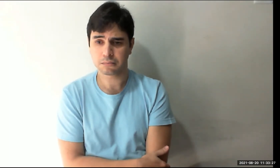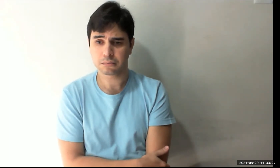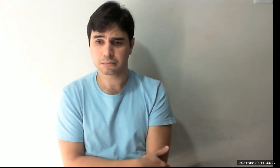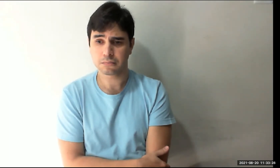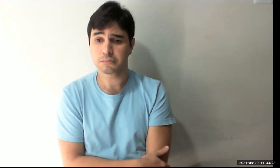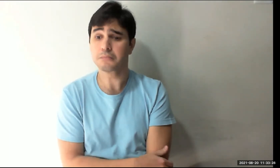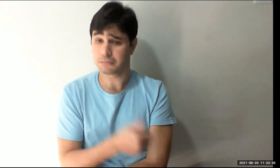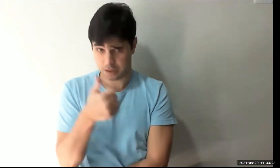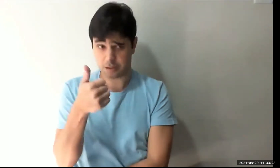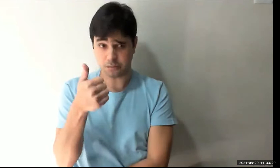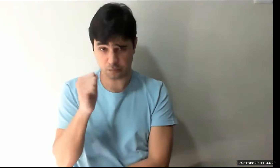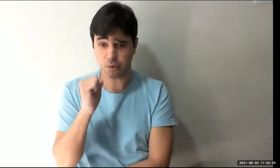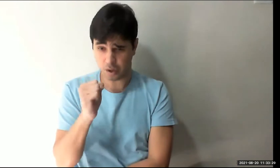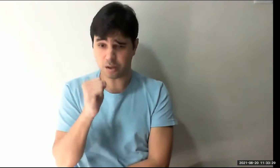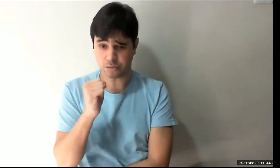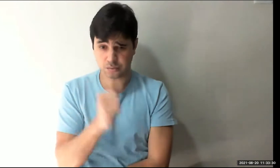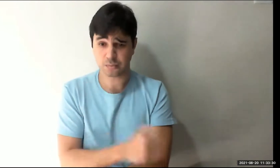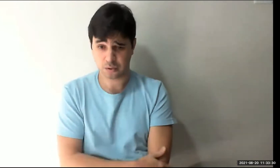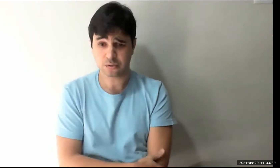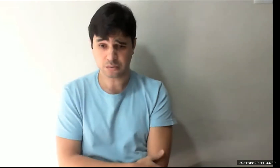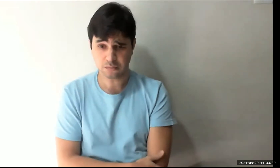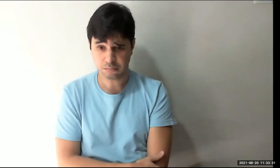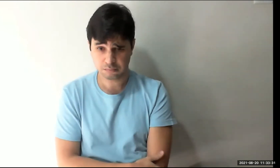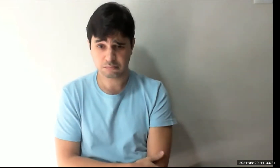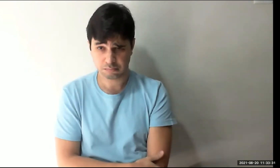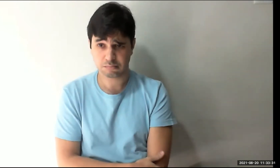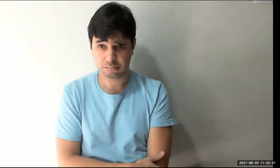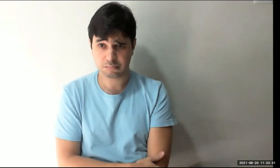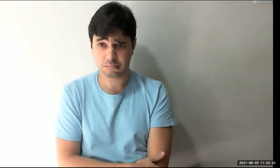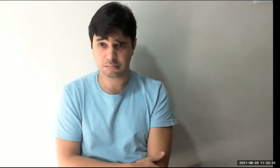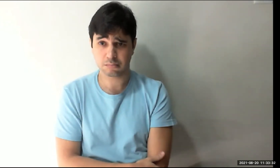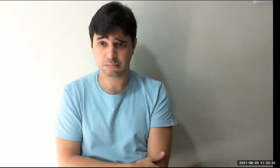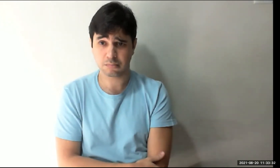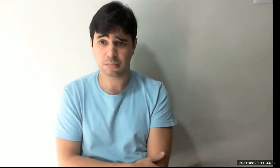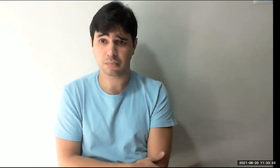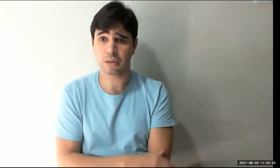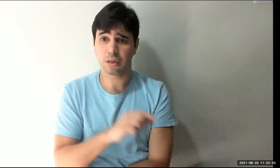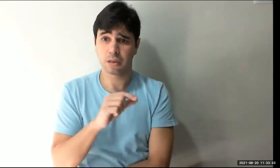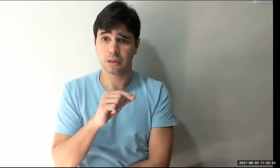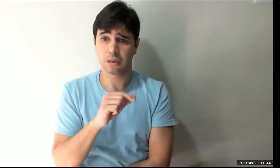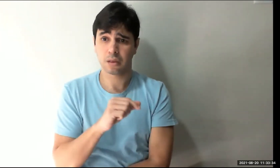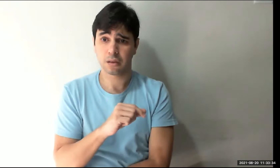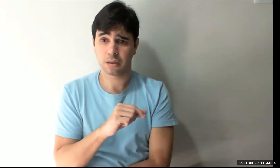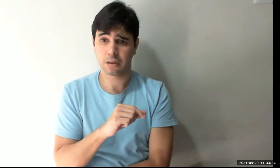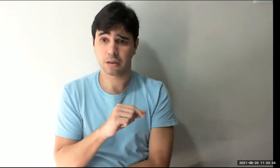mais fácil da gente entrar em contato. Mas tem no grupo o manuário Você está falando para você, para o